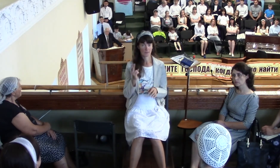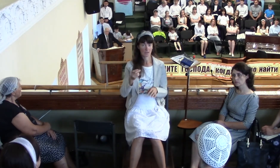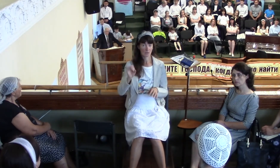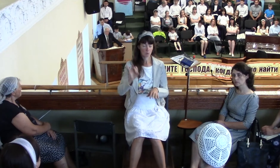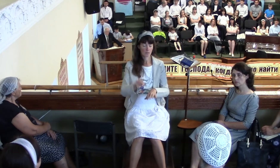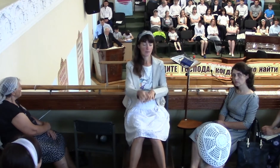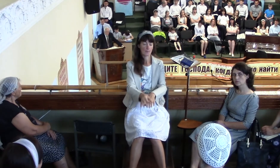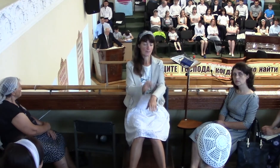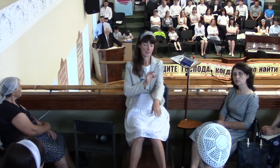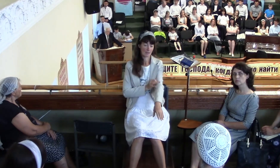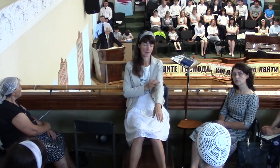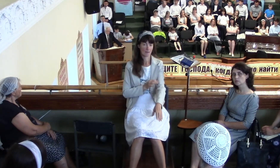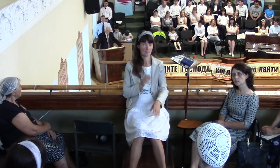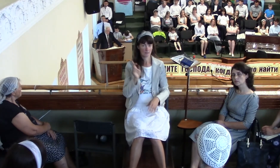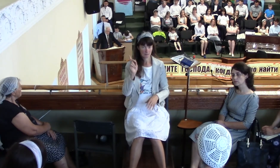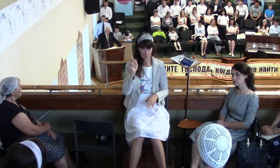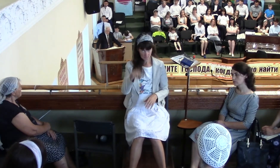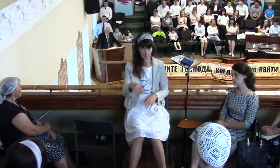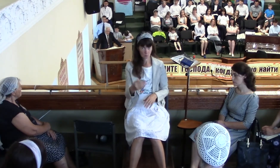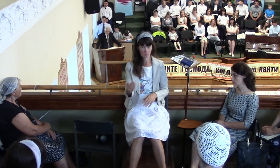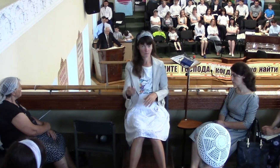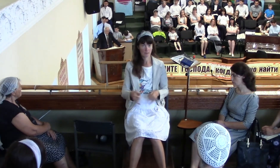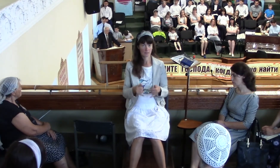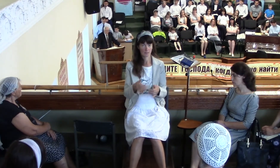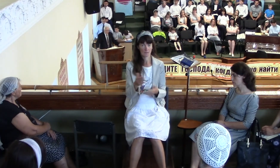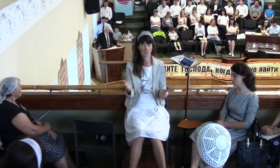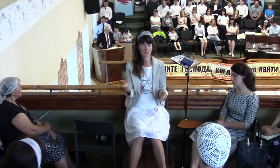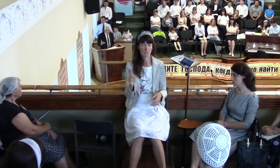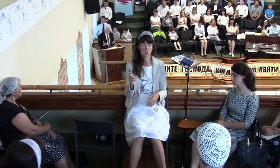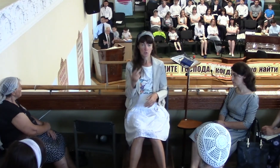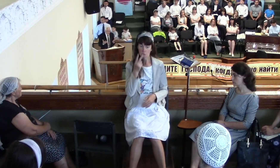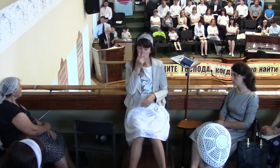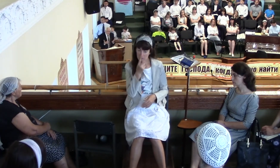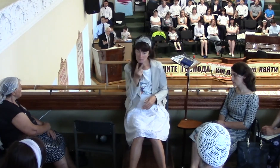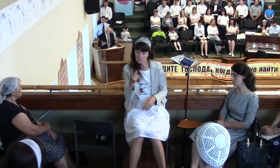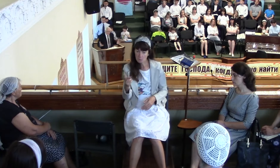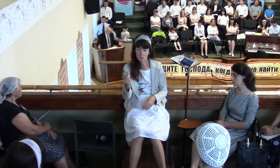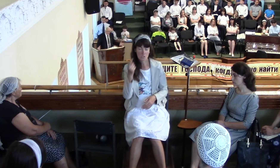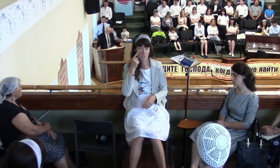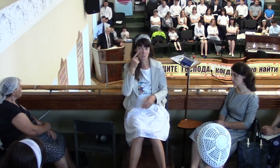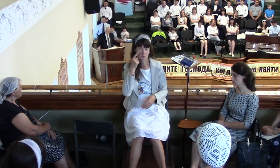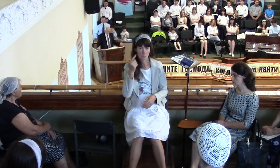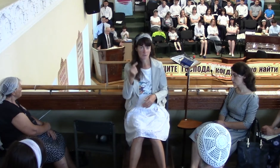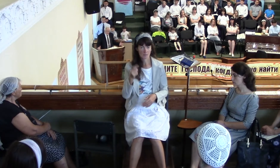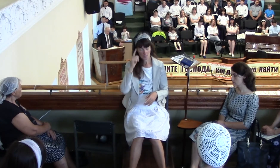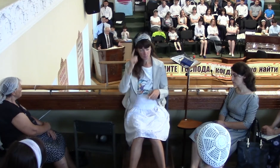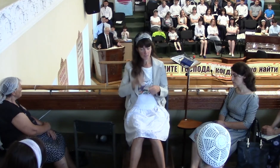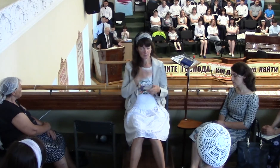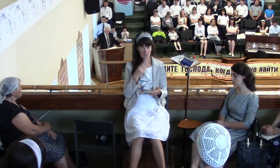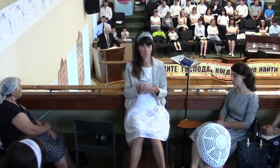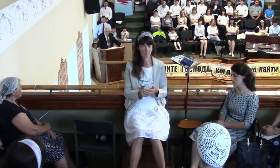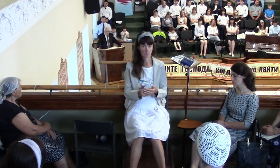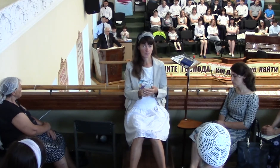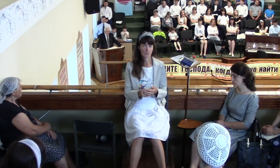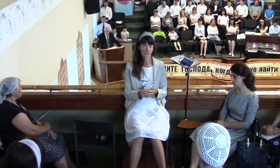будут мерить. И что ты смотришь на сучок в глазе брата твоего, а бревна в твоем глазе не чувствуешь? Или